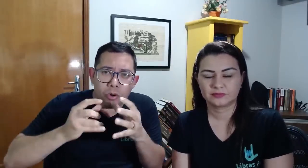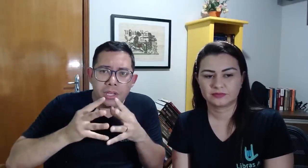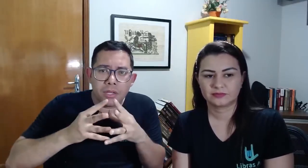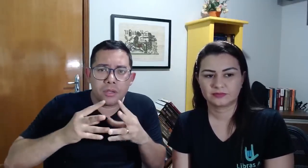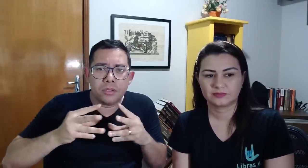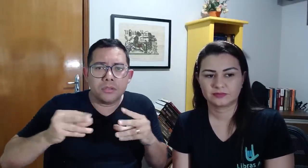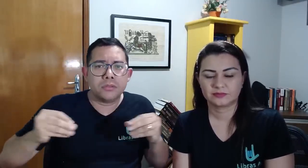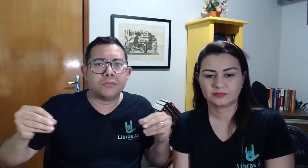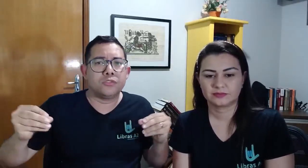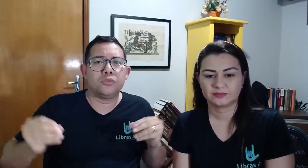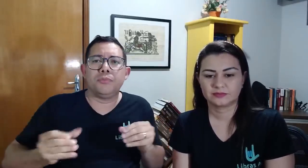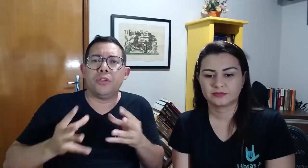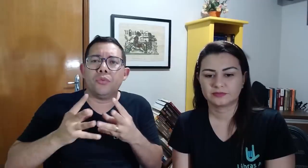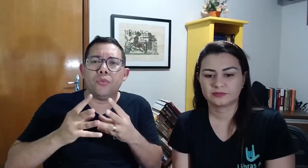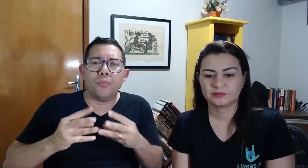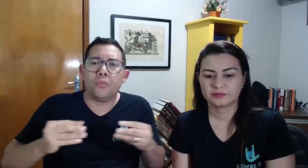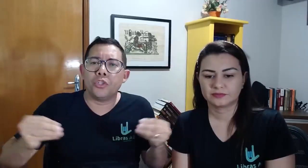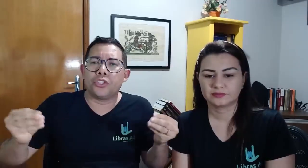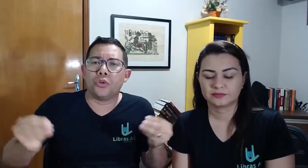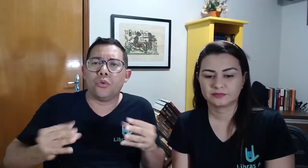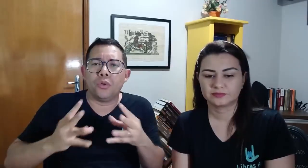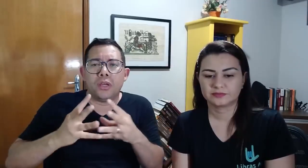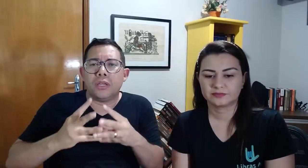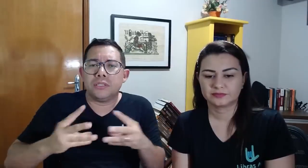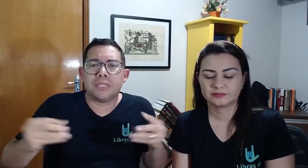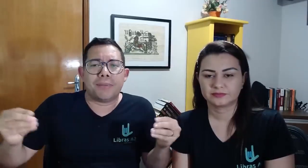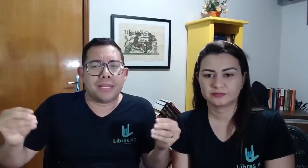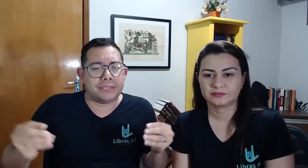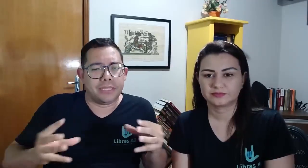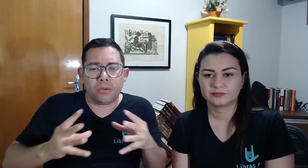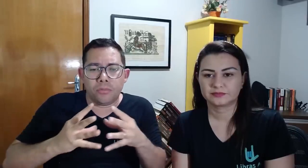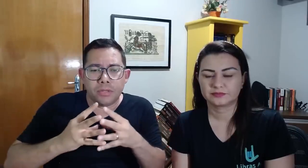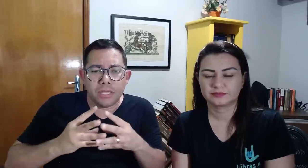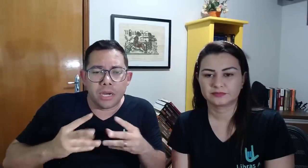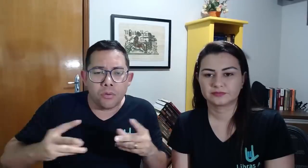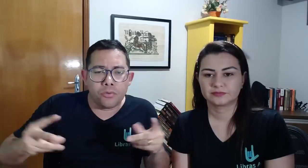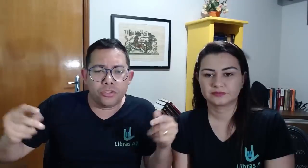e sumiu, murchou, desapareceu, não